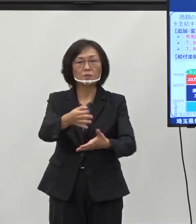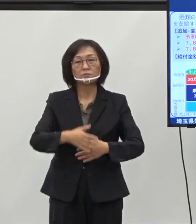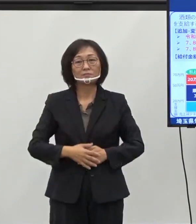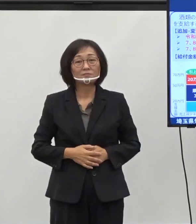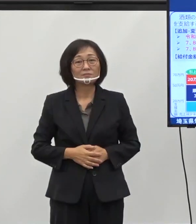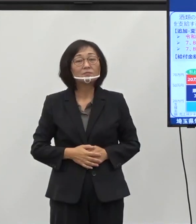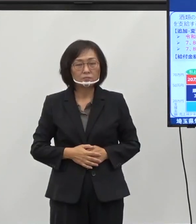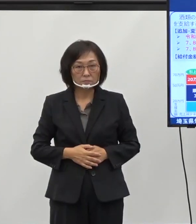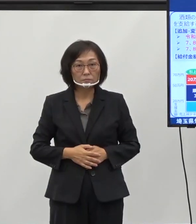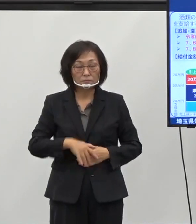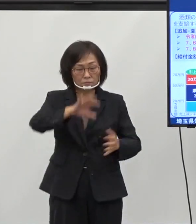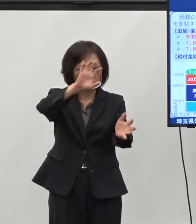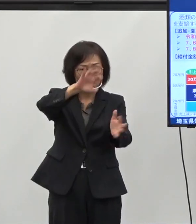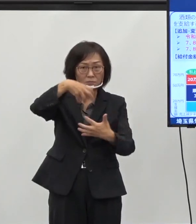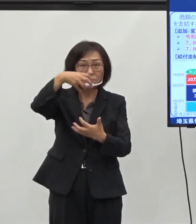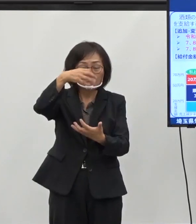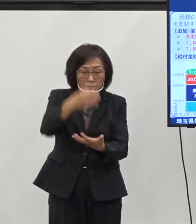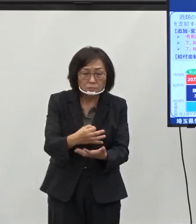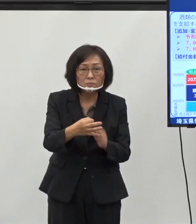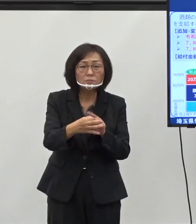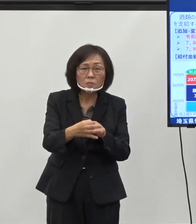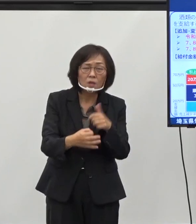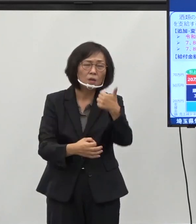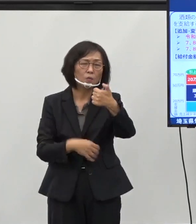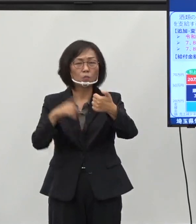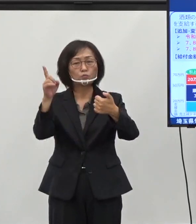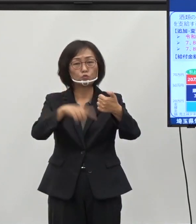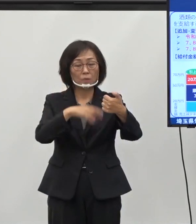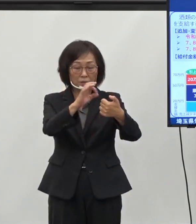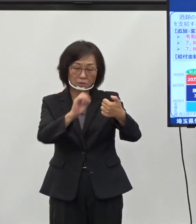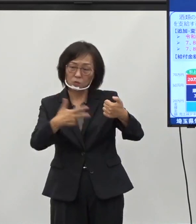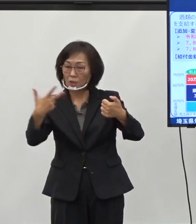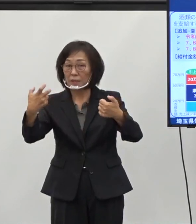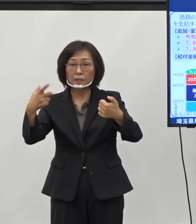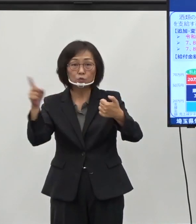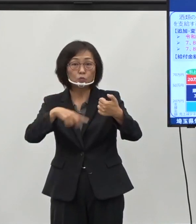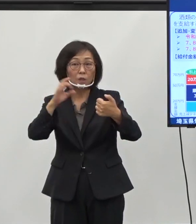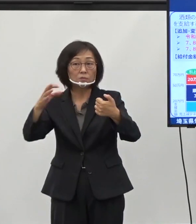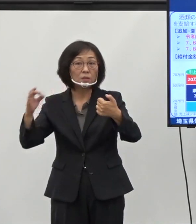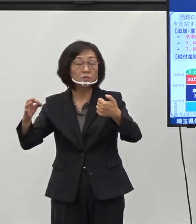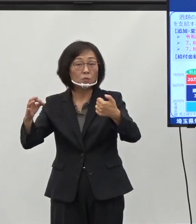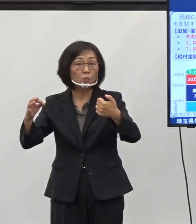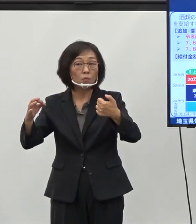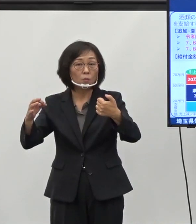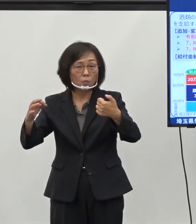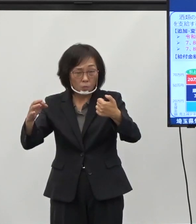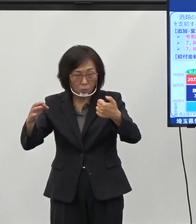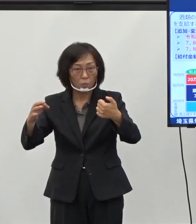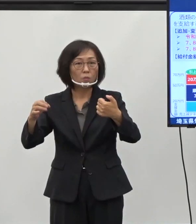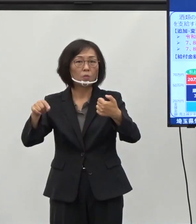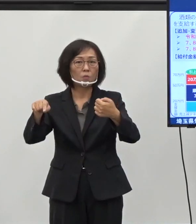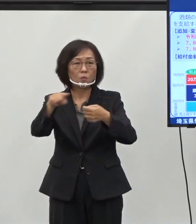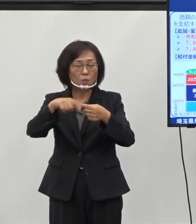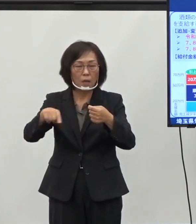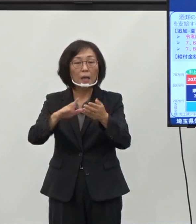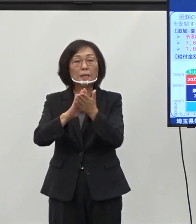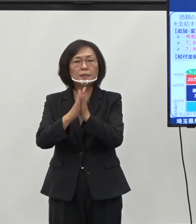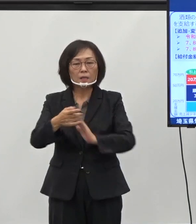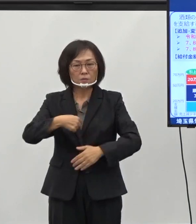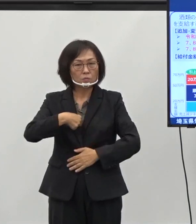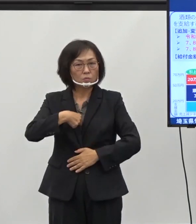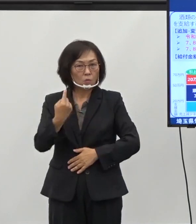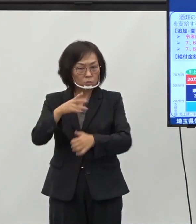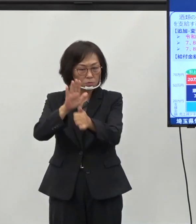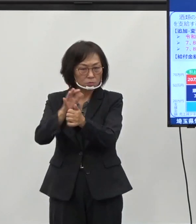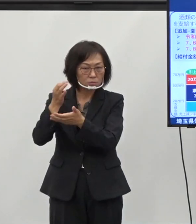して売上減少額が 50% から 70% の未満の事業者は県の協